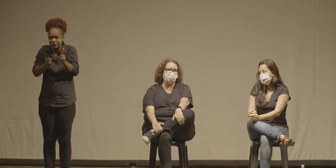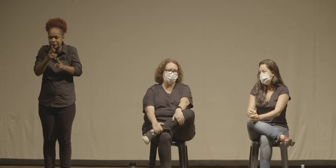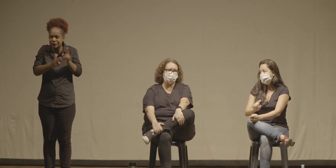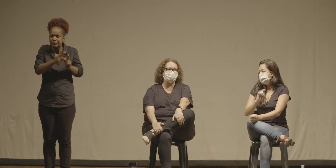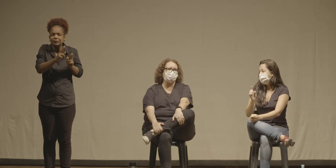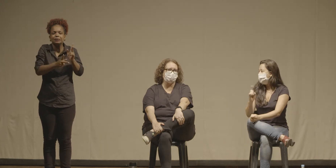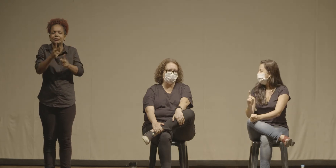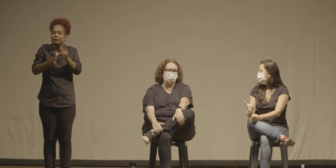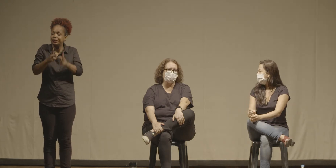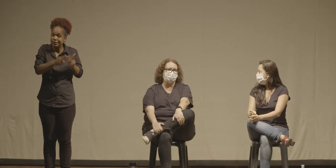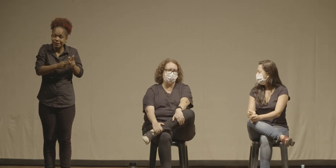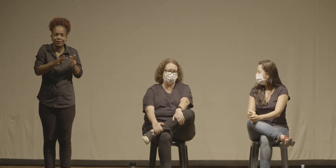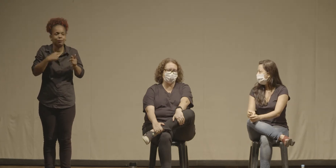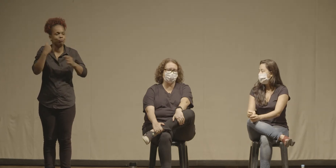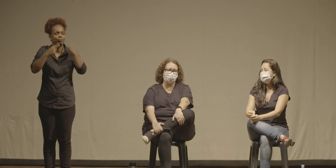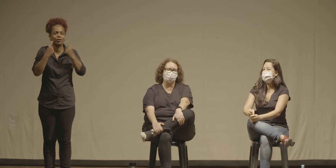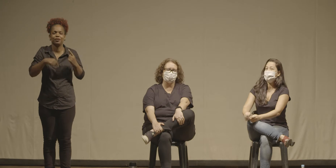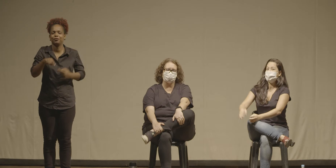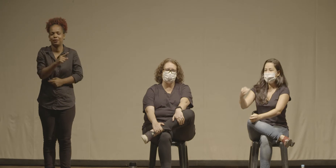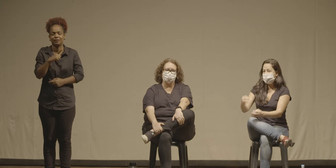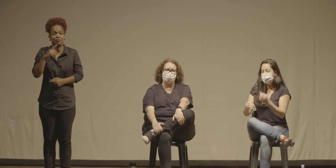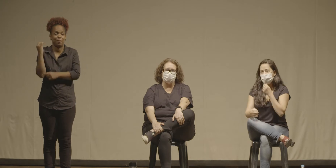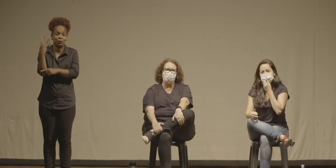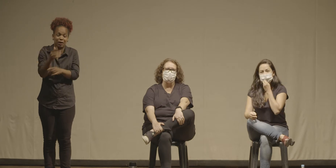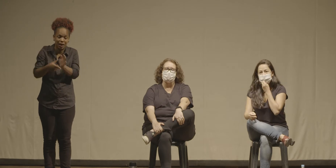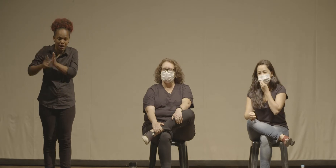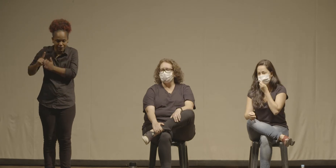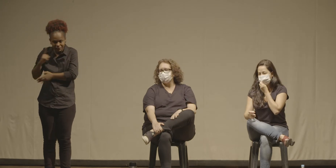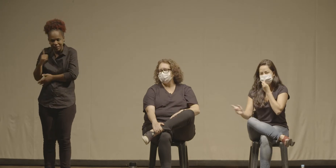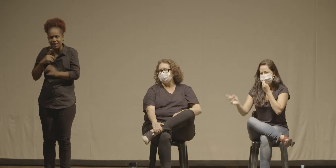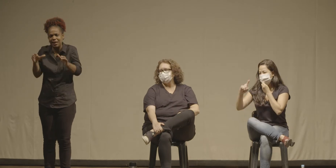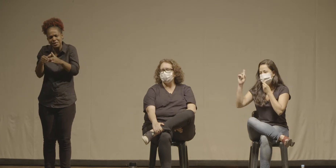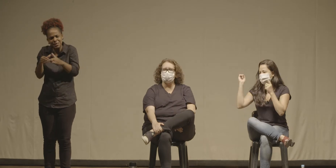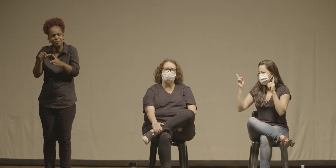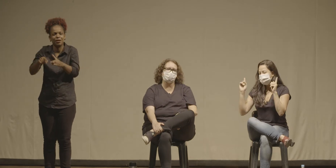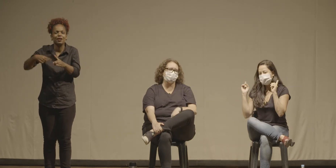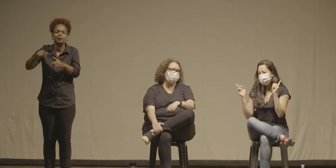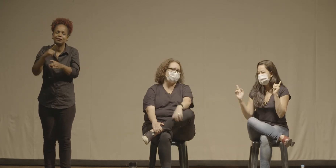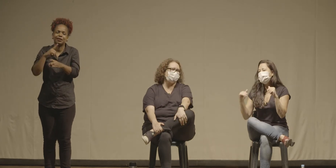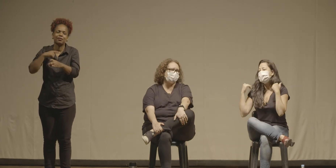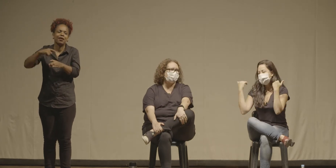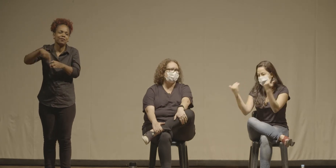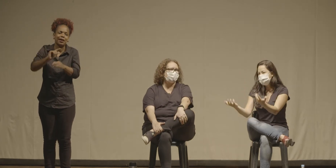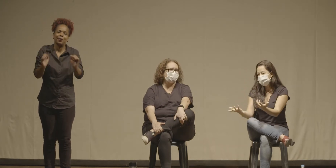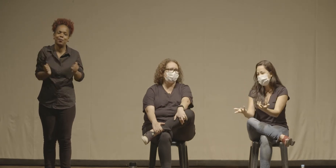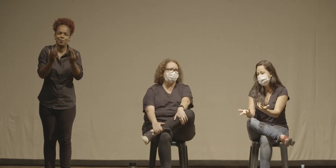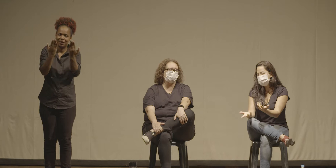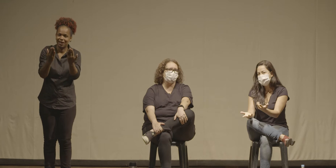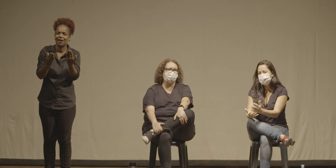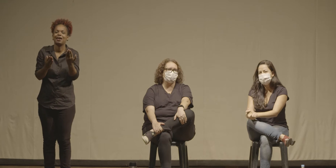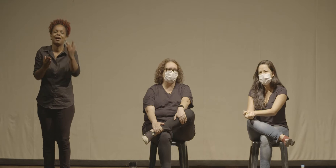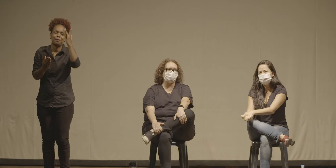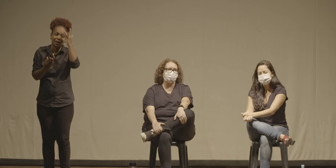uma coisa enlouquecedora. Na madrugada anterior, com toda a equipe saindo para comemorar que íamos